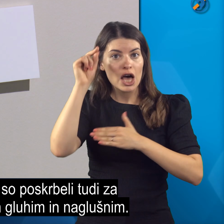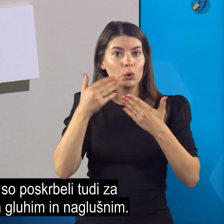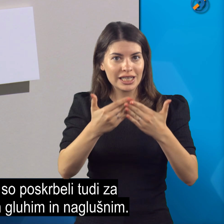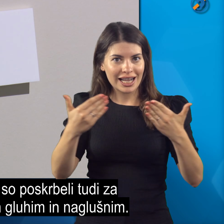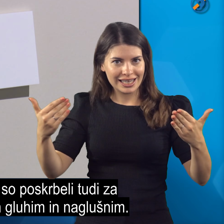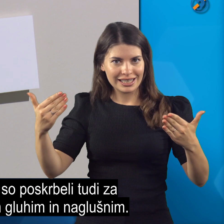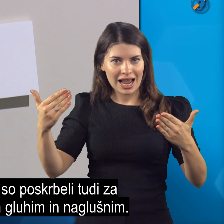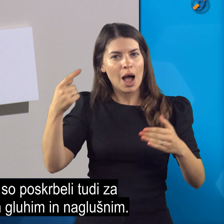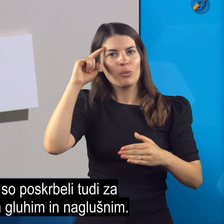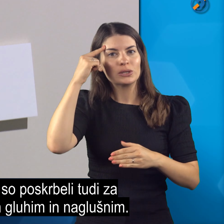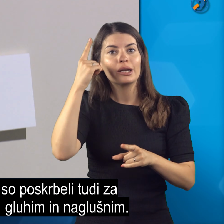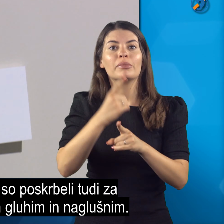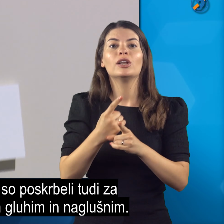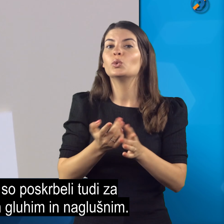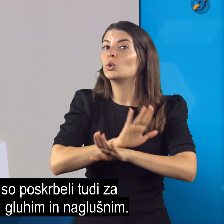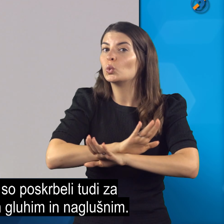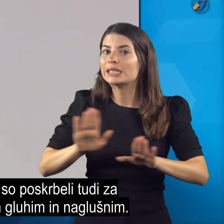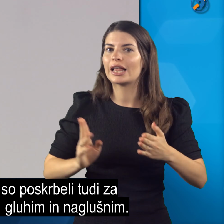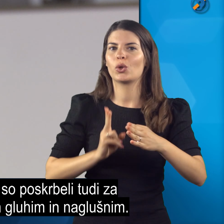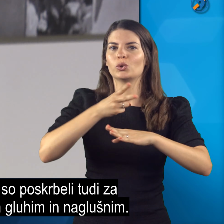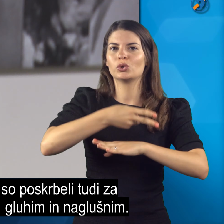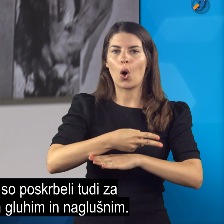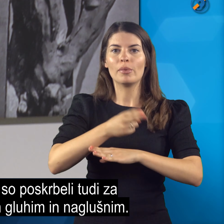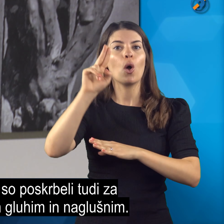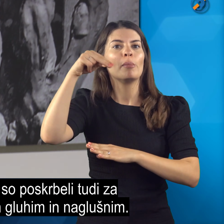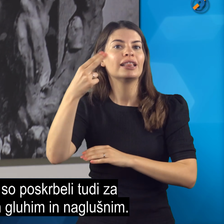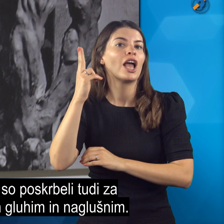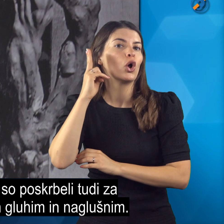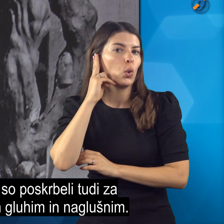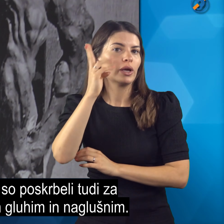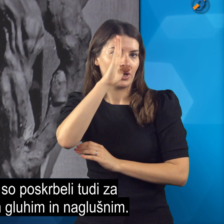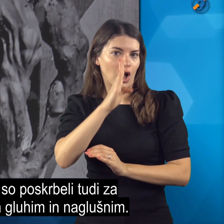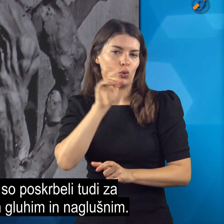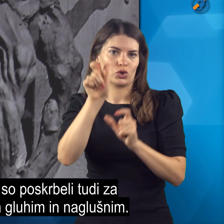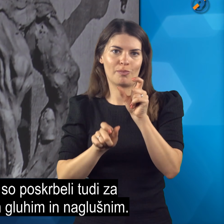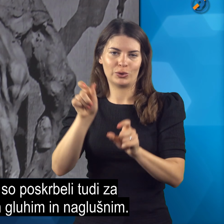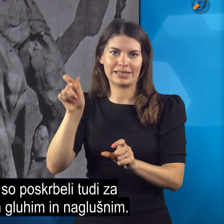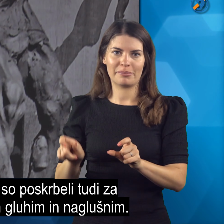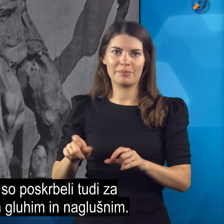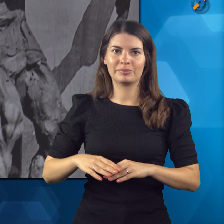V Narodni galeriji so poskrbeli tudi za dostopnost umetnin gluhim in naglušnim.